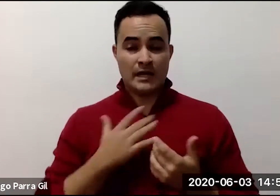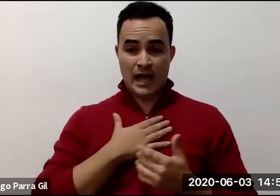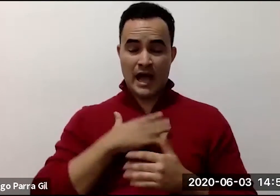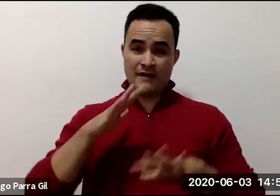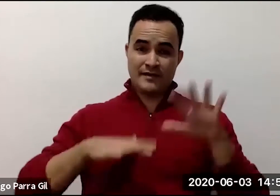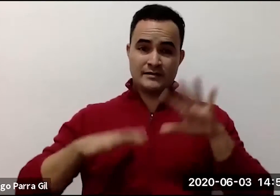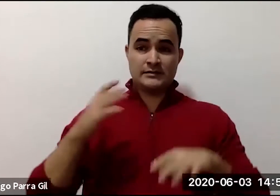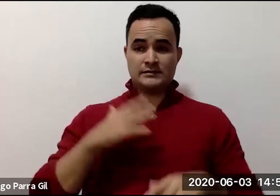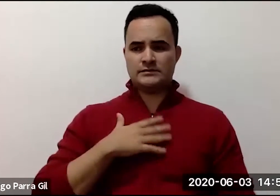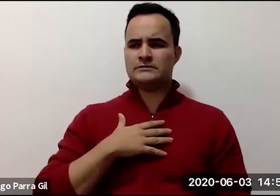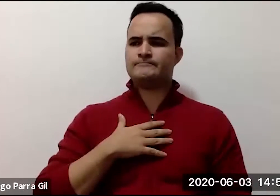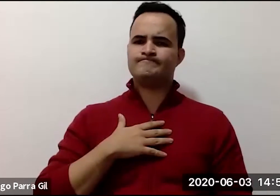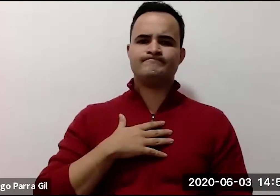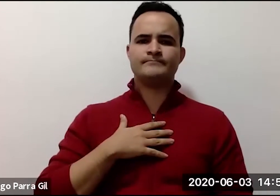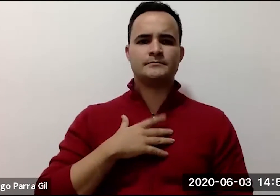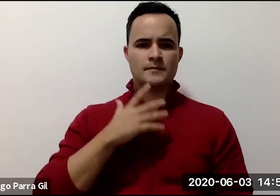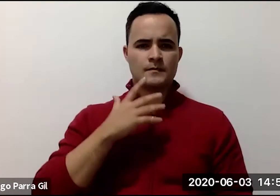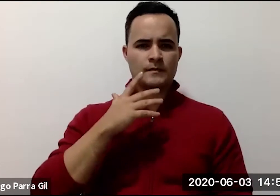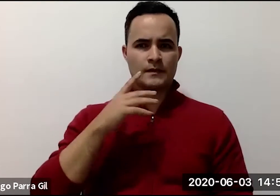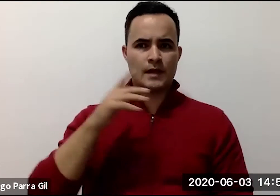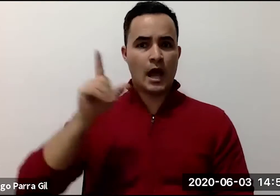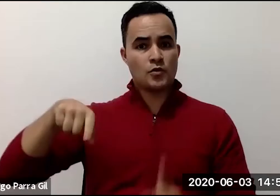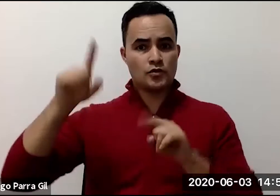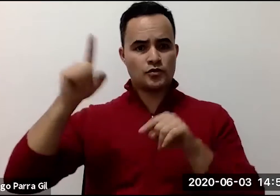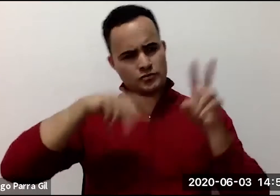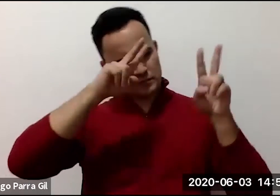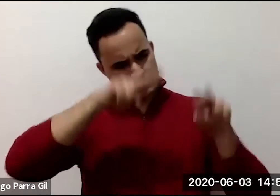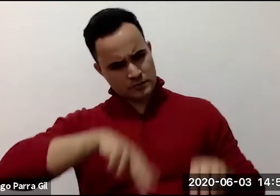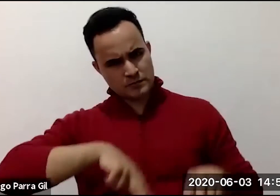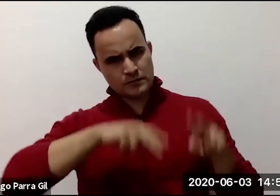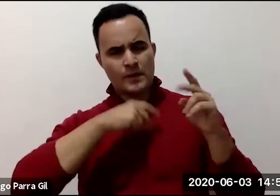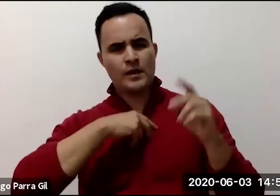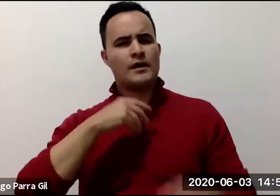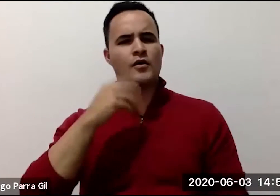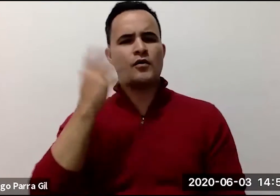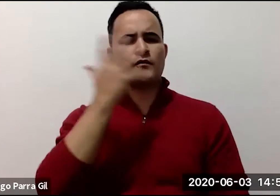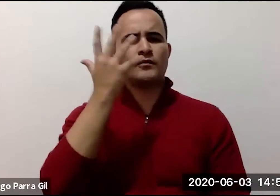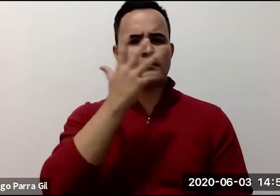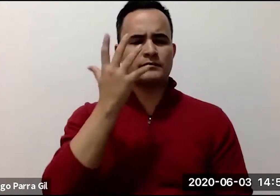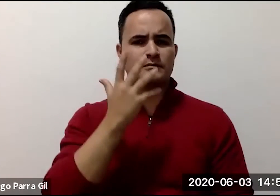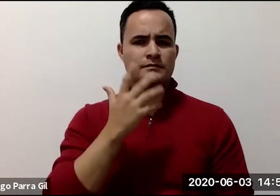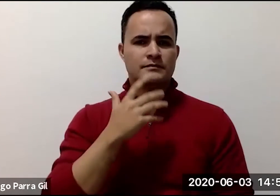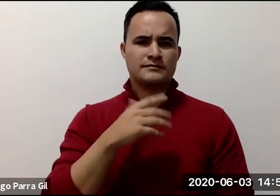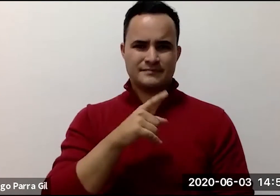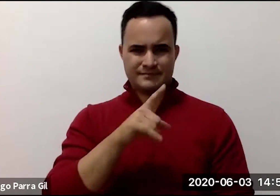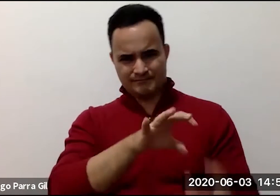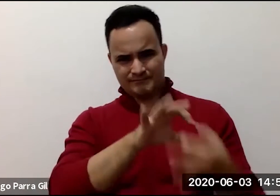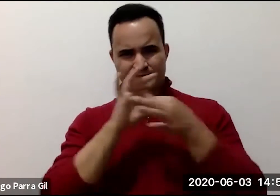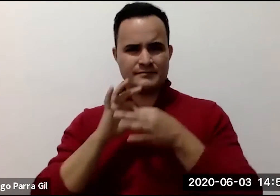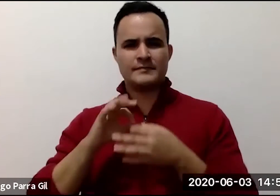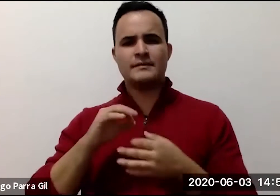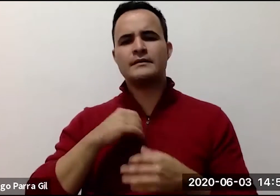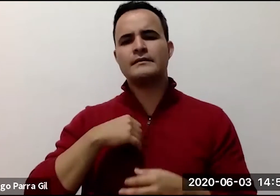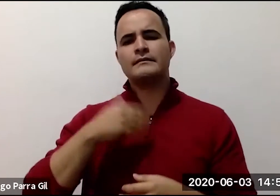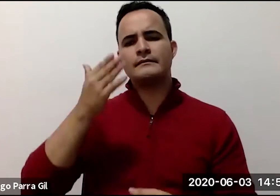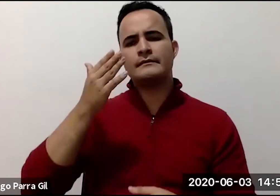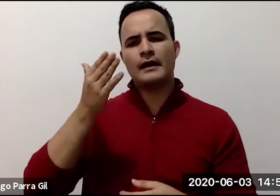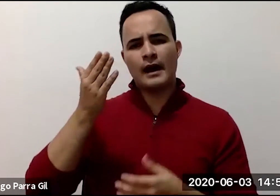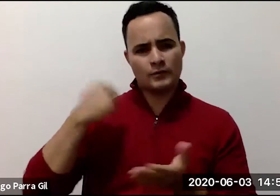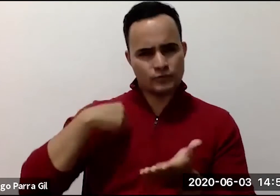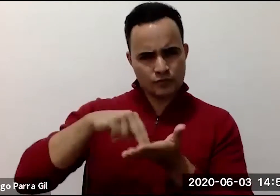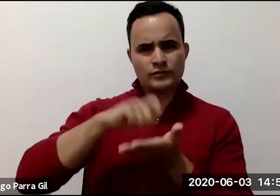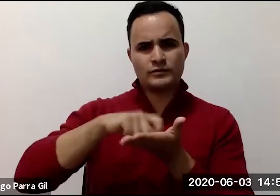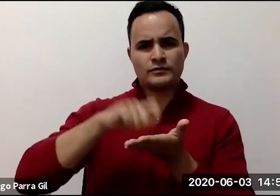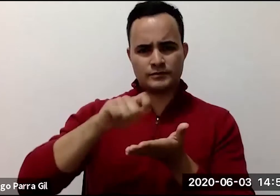muy notorio, como lo mencionaba esta Diana Vite, ¿no? Retomando las palabras de Primo Levi, me encontraba en una zona